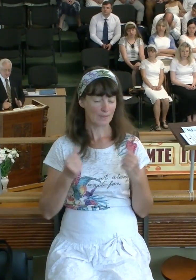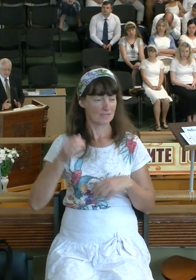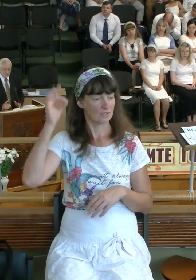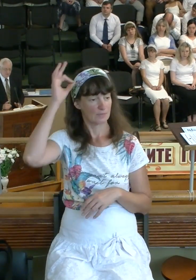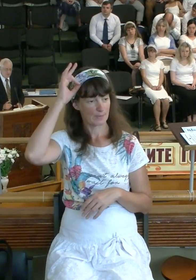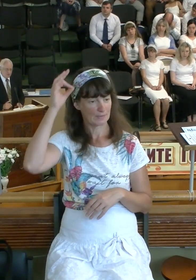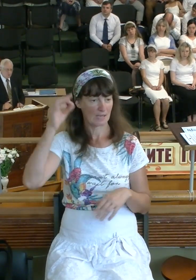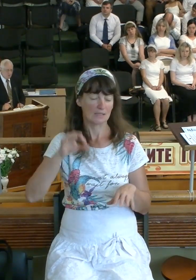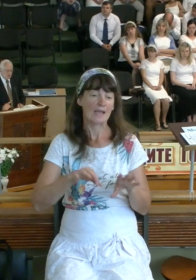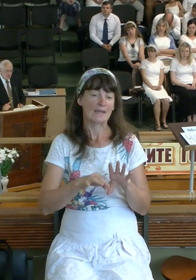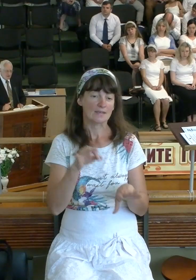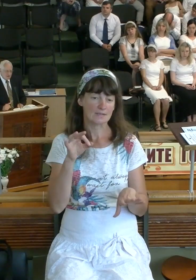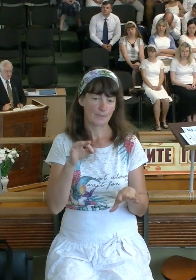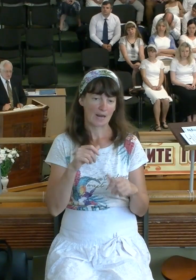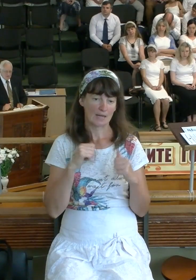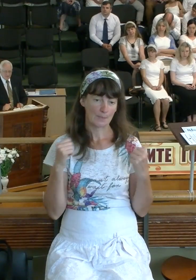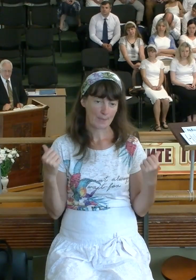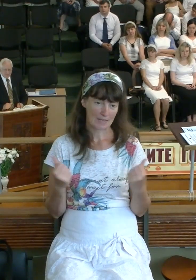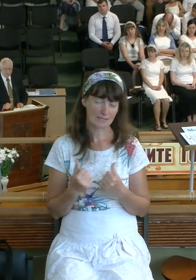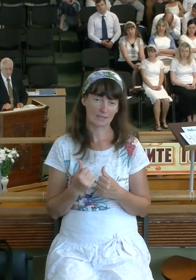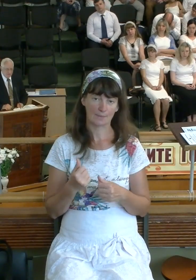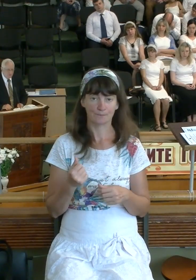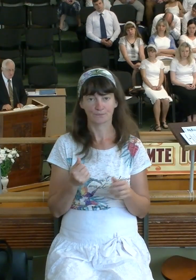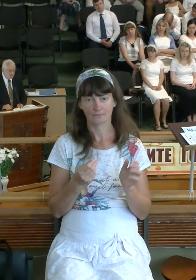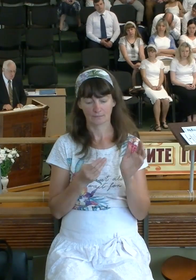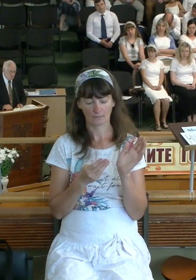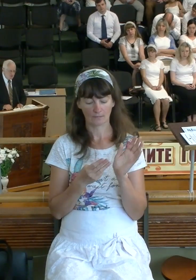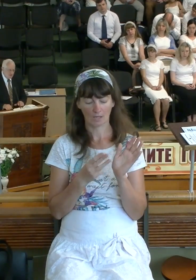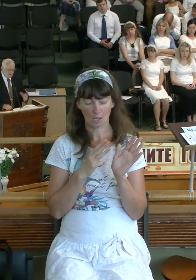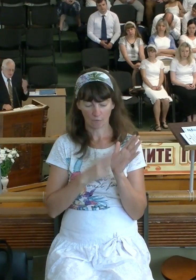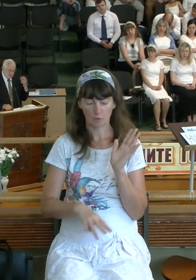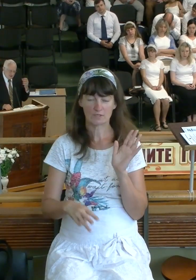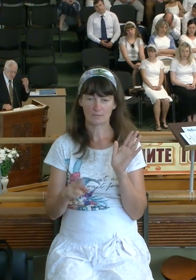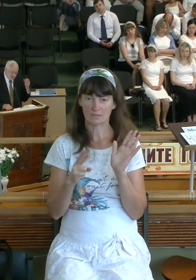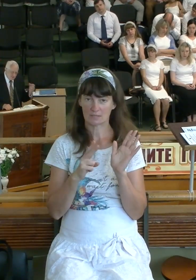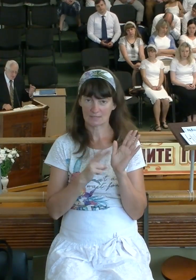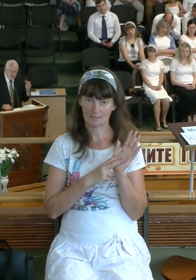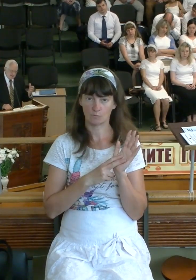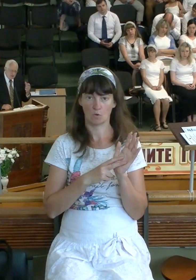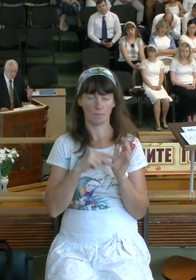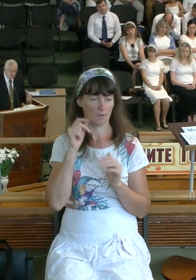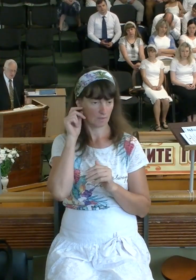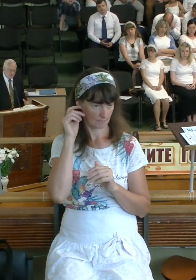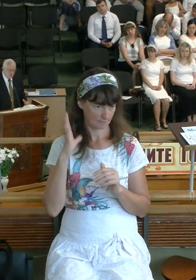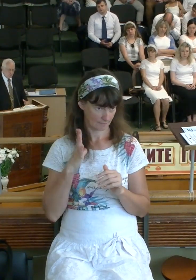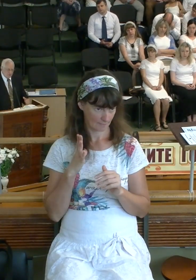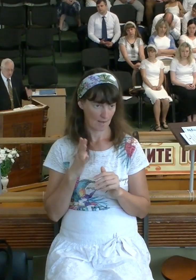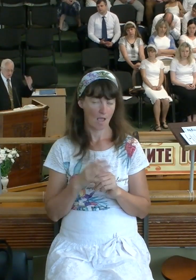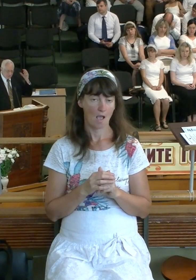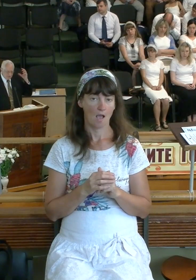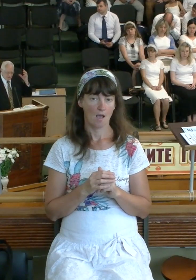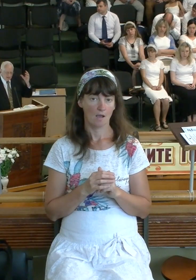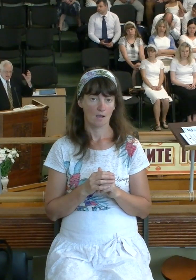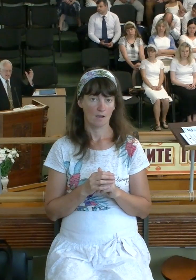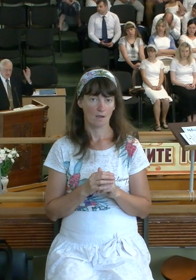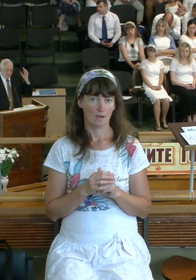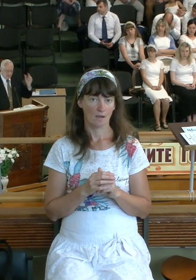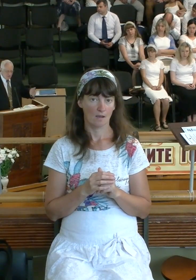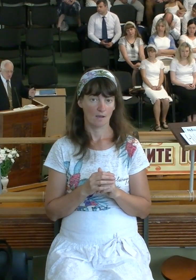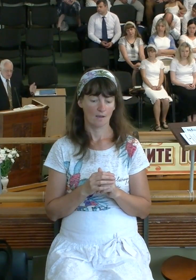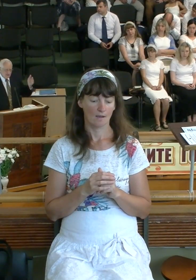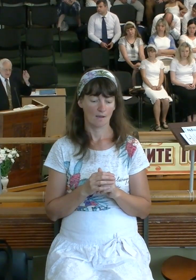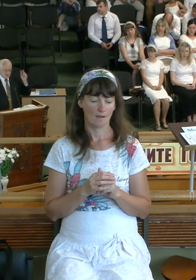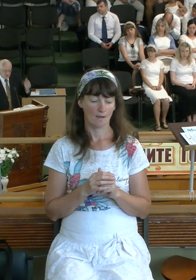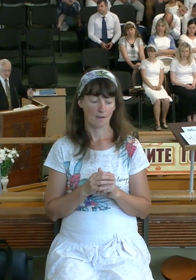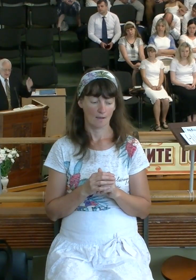в 87-м году, уже в 88-м году я обратил внимание на одну сестру, которая провела